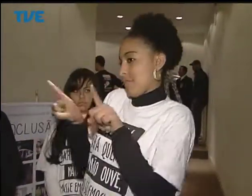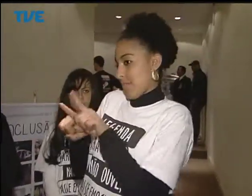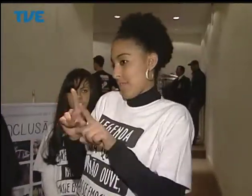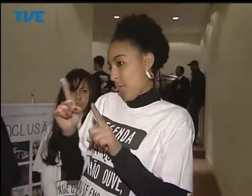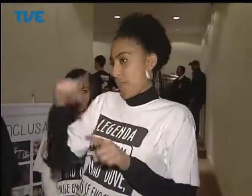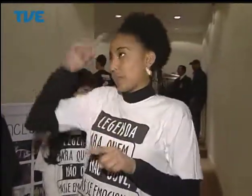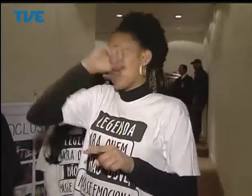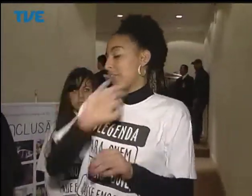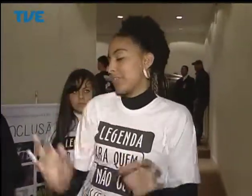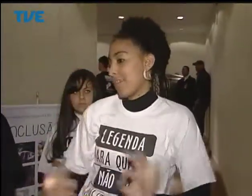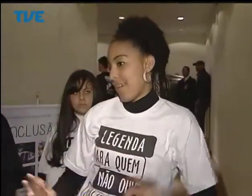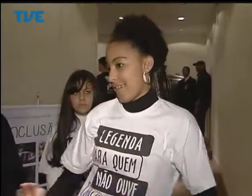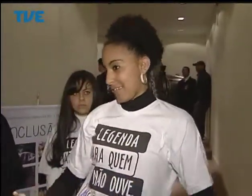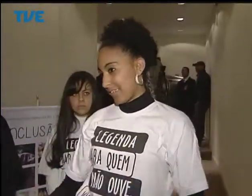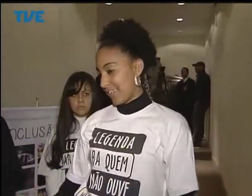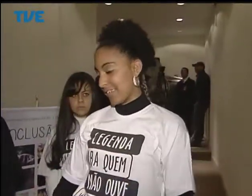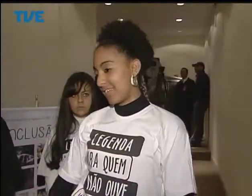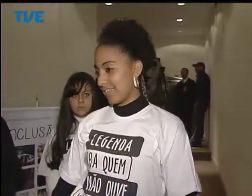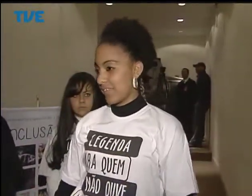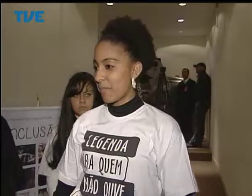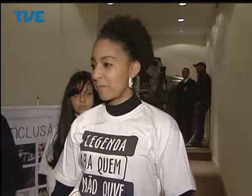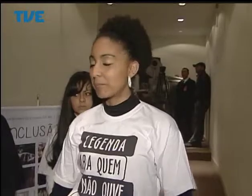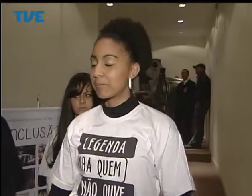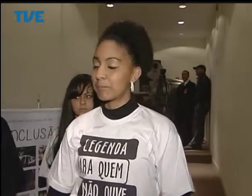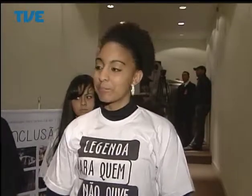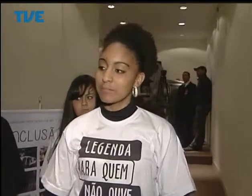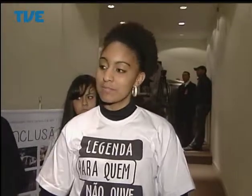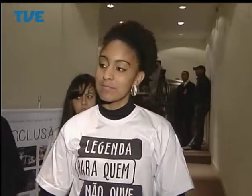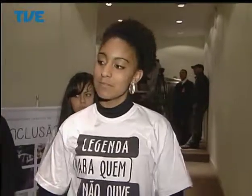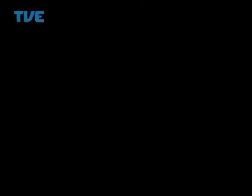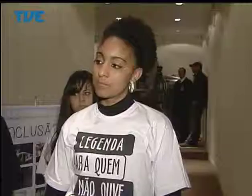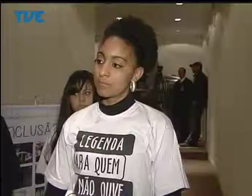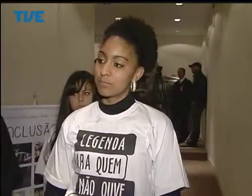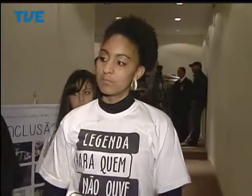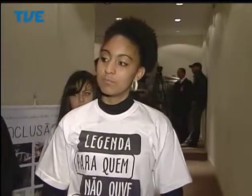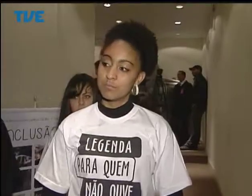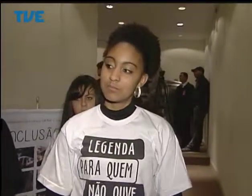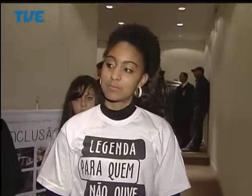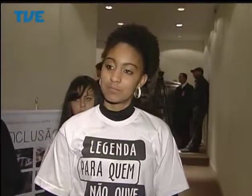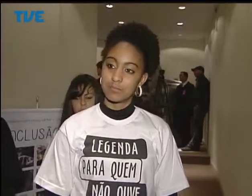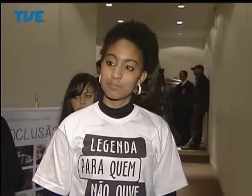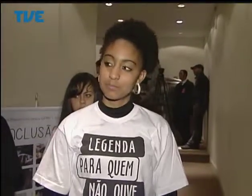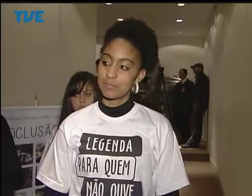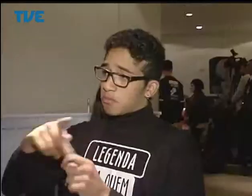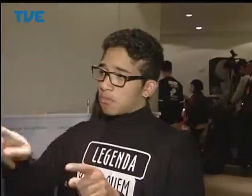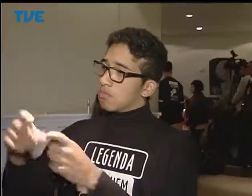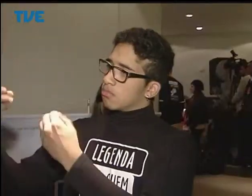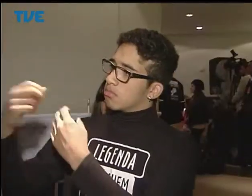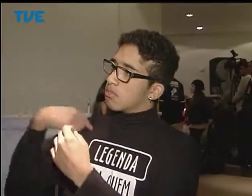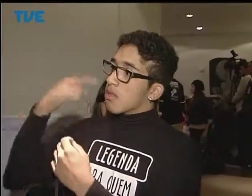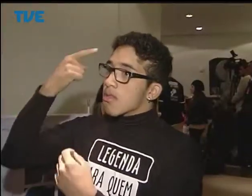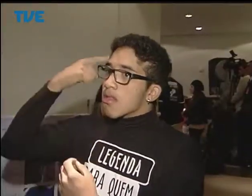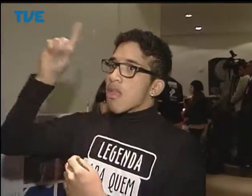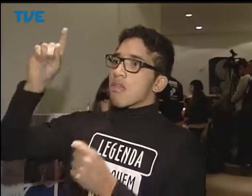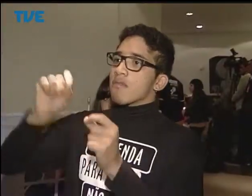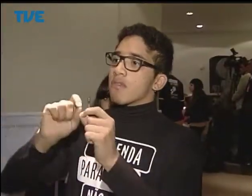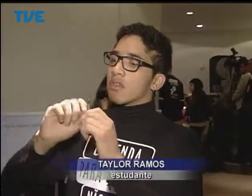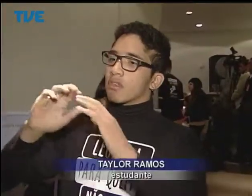nossa capacidade. O que nos diferencia é a comunicação e, às vezes, acontece a falta de comunicação por isso. Os professores, né, tiveram